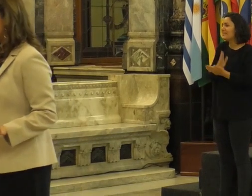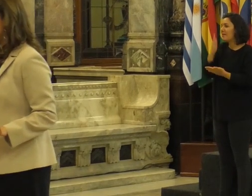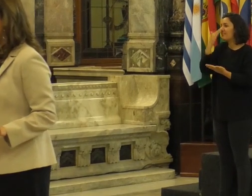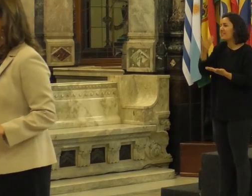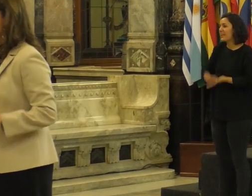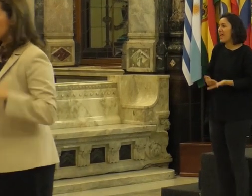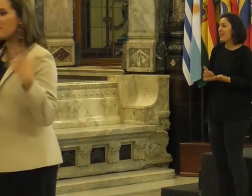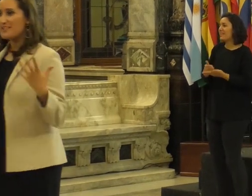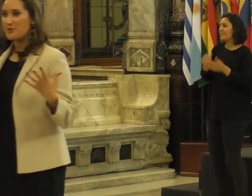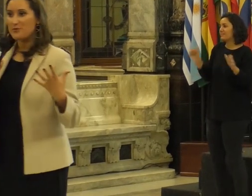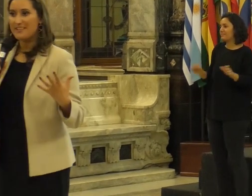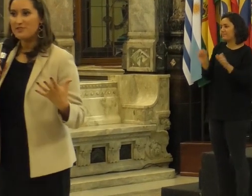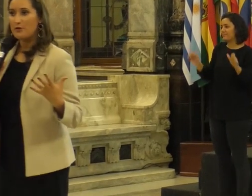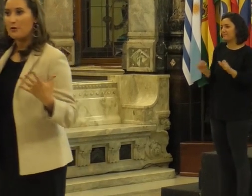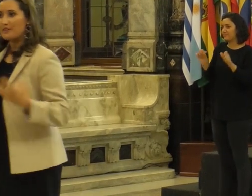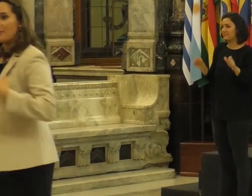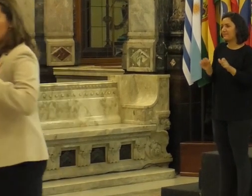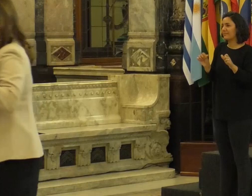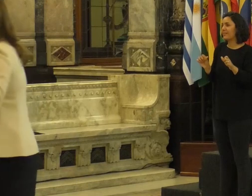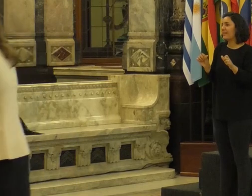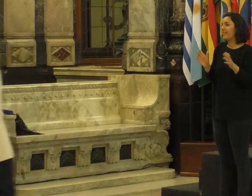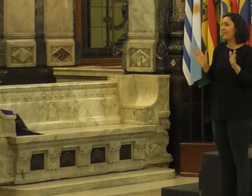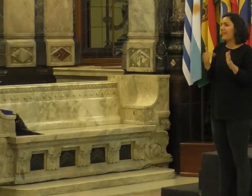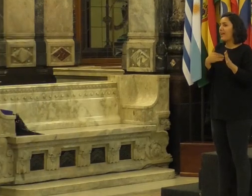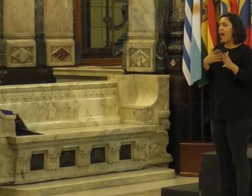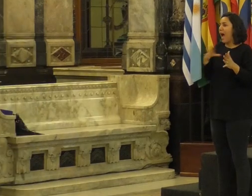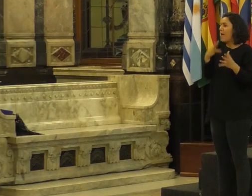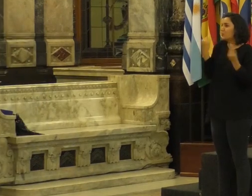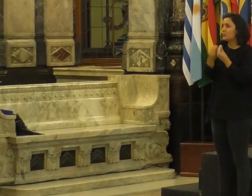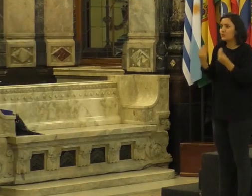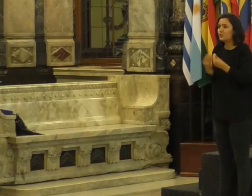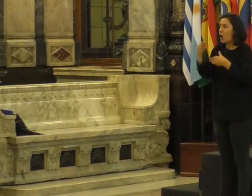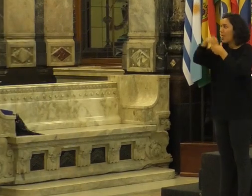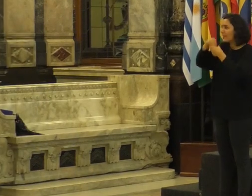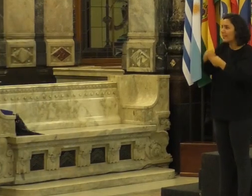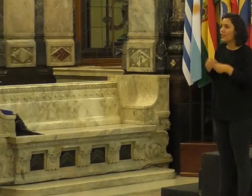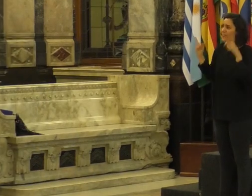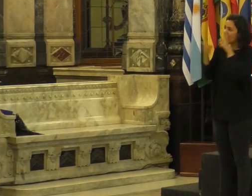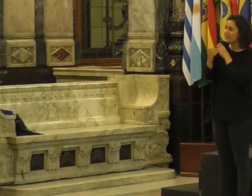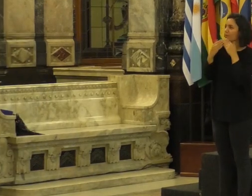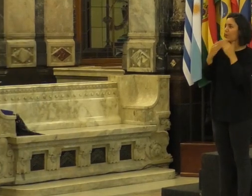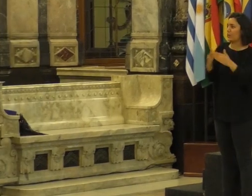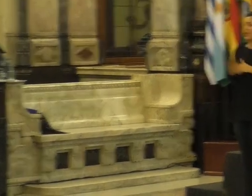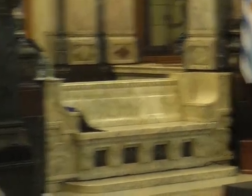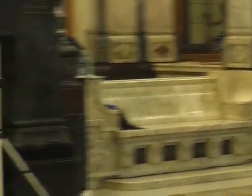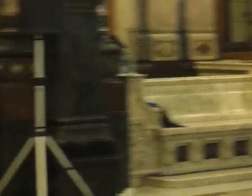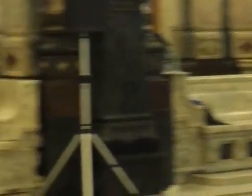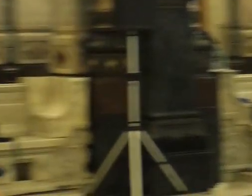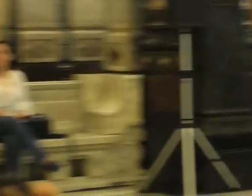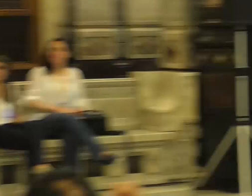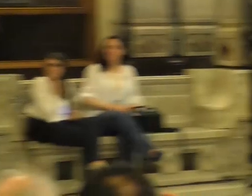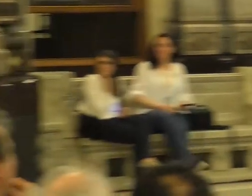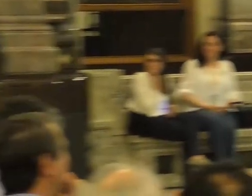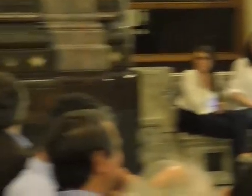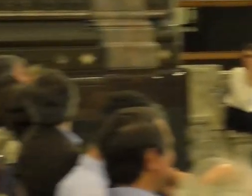de los eventos uno queda con tanto contenido que cuesta. Vamos a invitar aquí en el público, si se